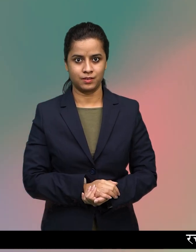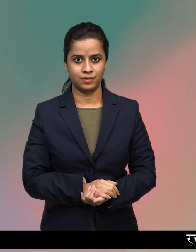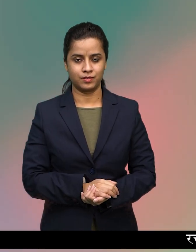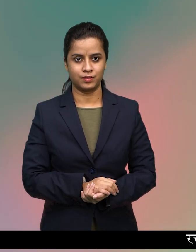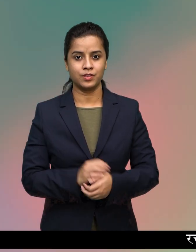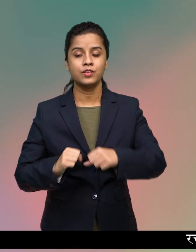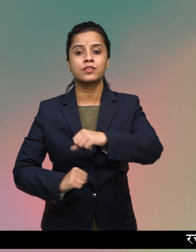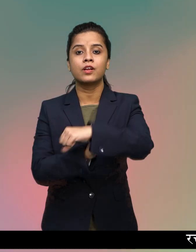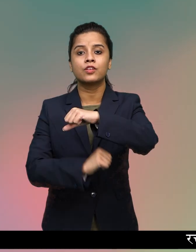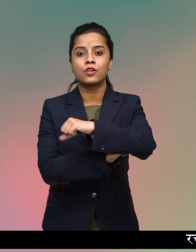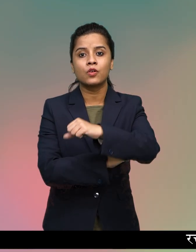रक्तवाहिन्यांची रचना,